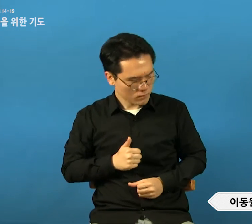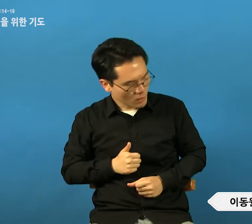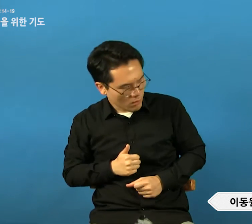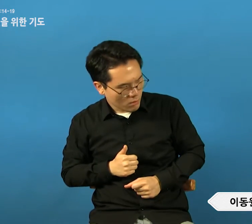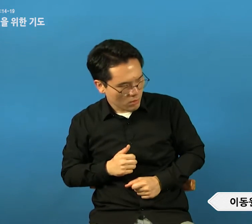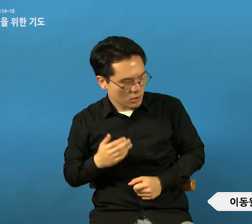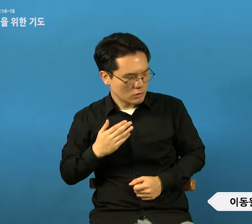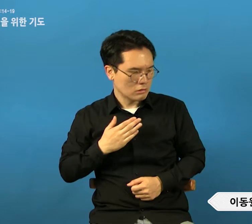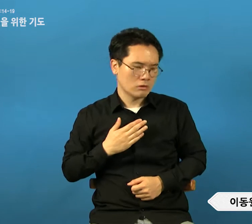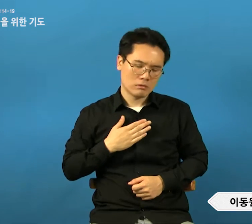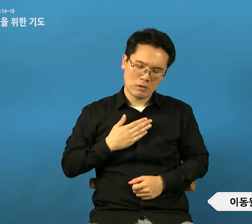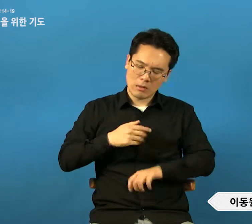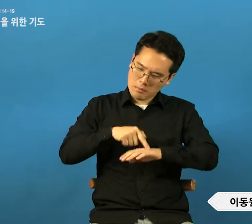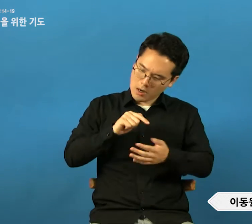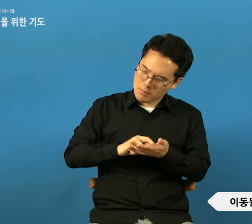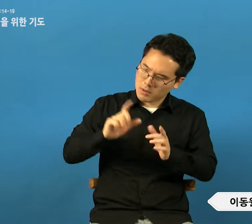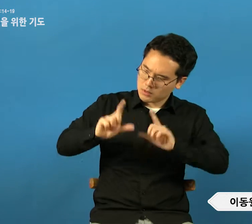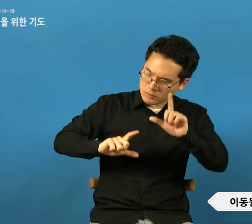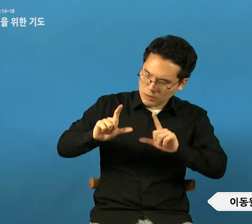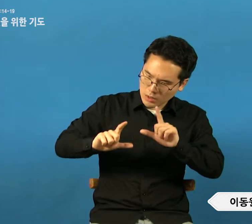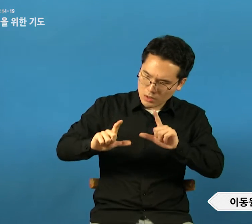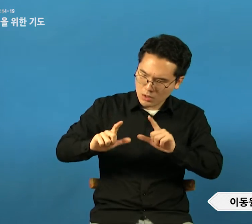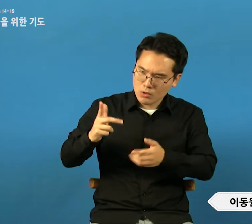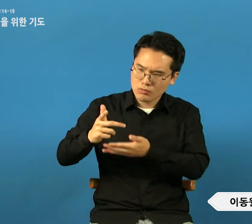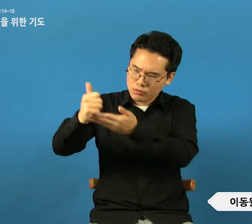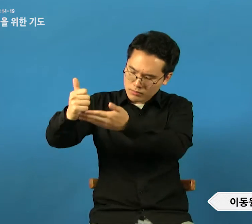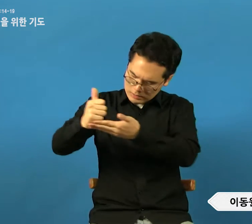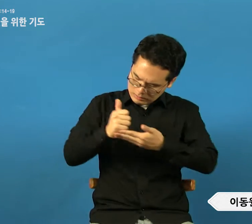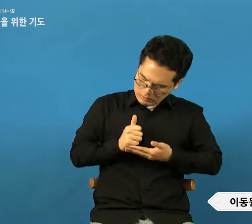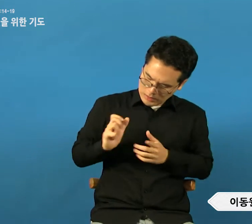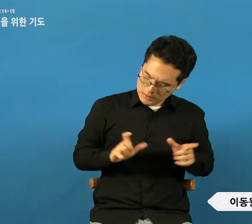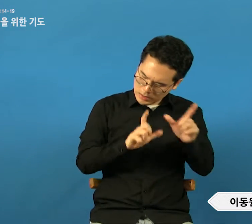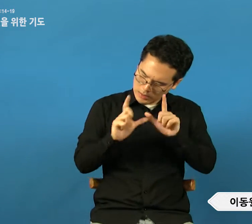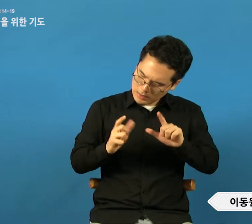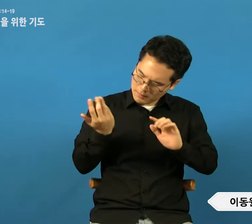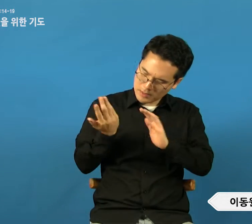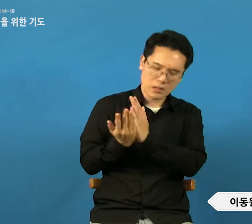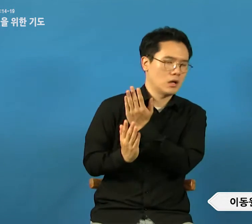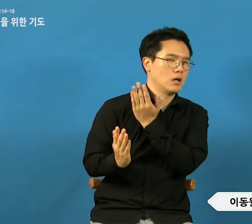그분이 거하시기에 합당하지 않아요. 그럼 어떻게 하실까요? 그분이